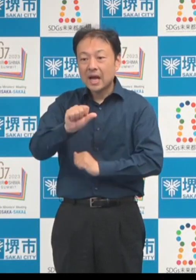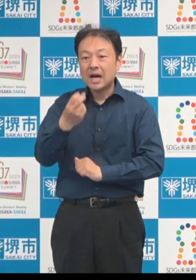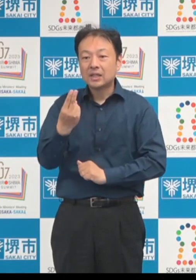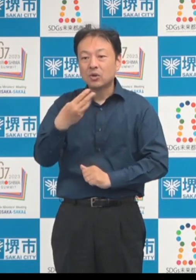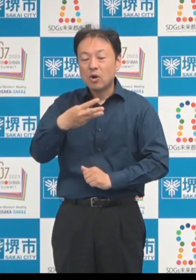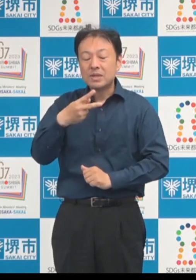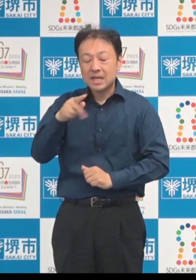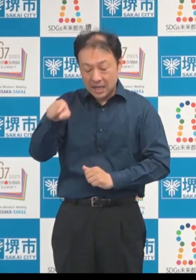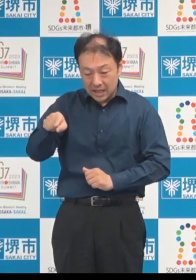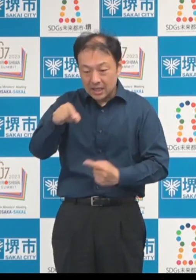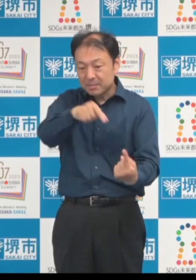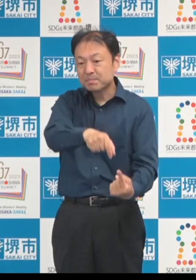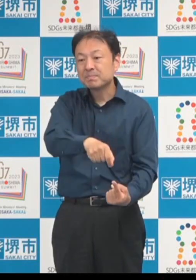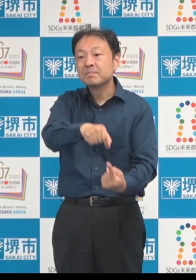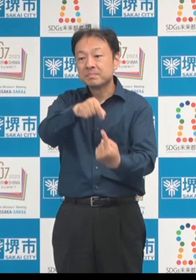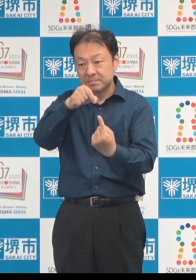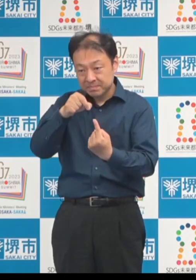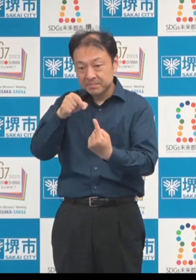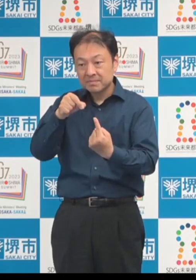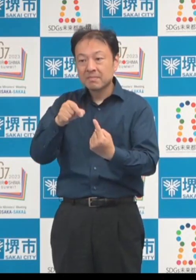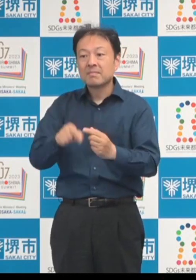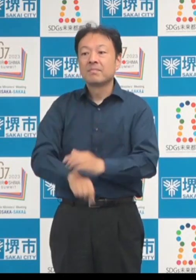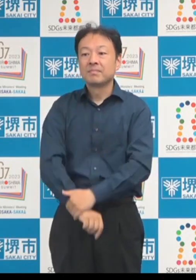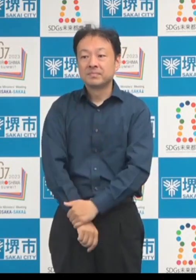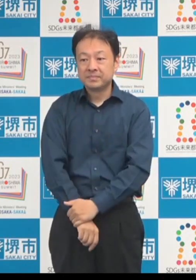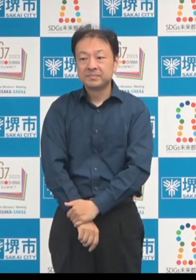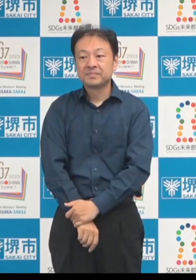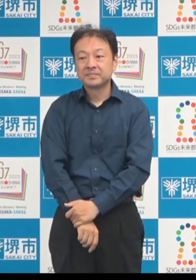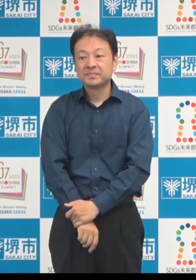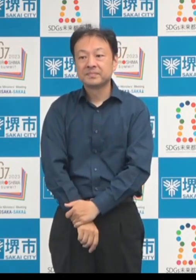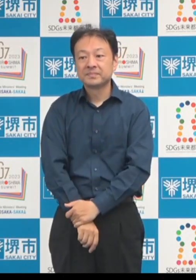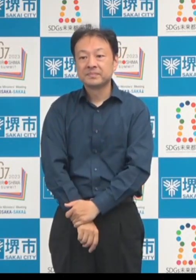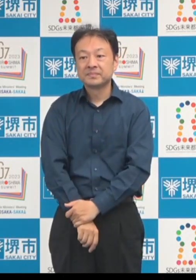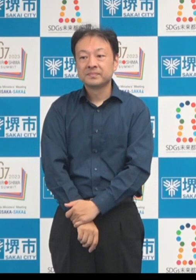こう実績にあられるということで選定させていただいているところです。